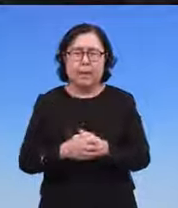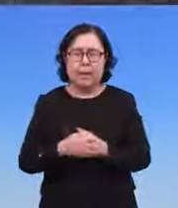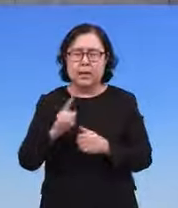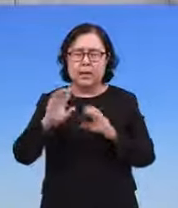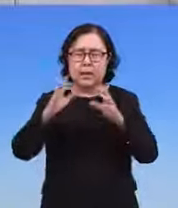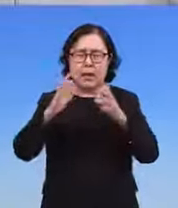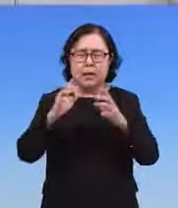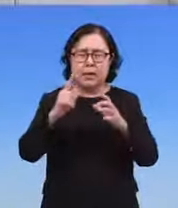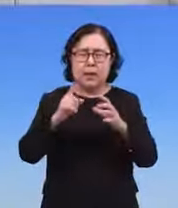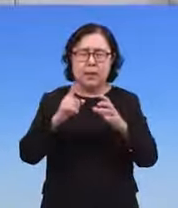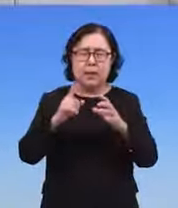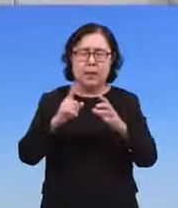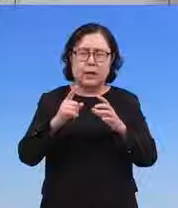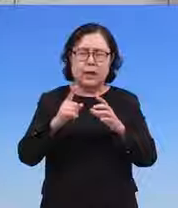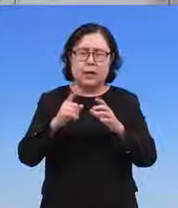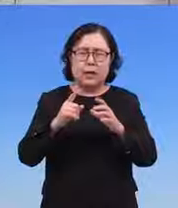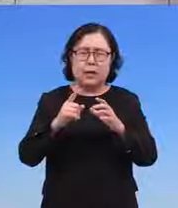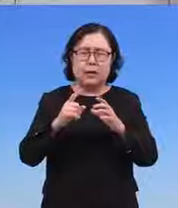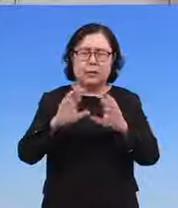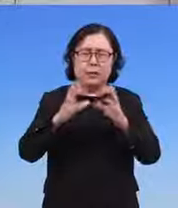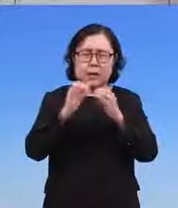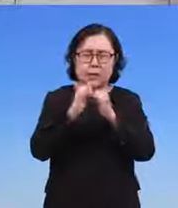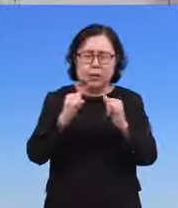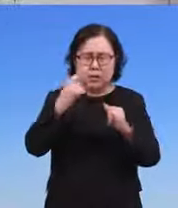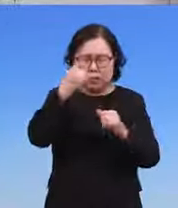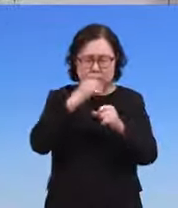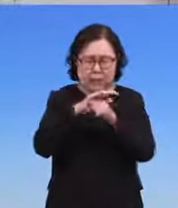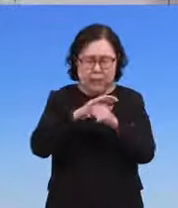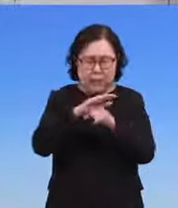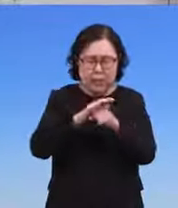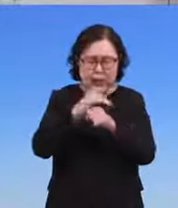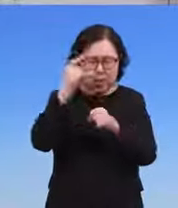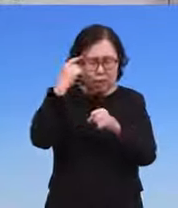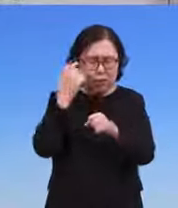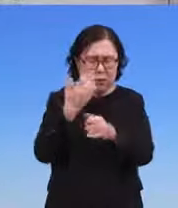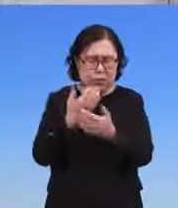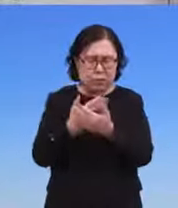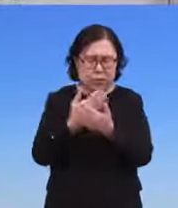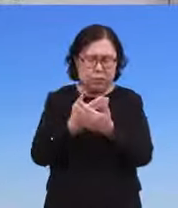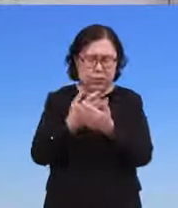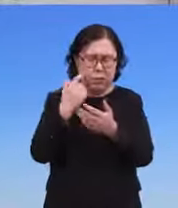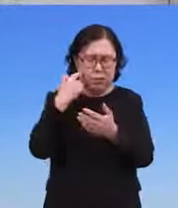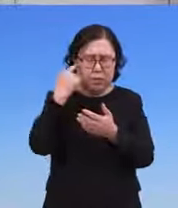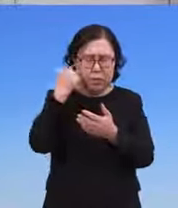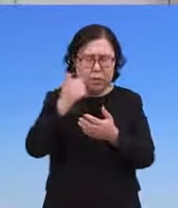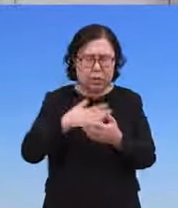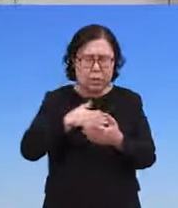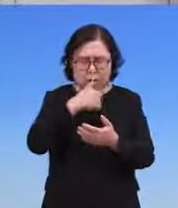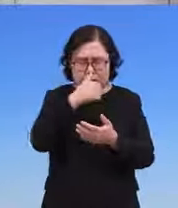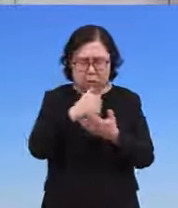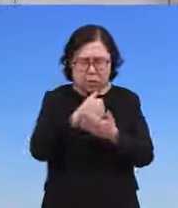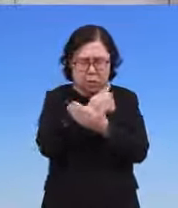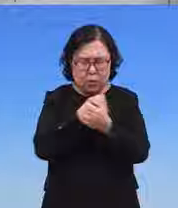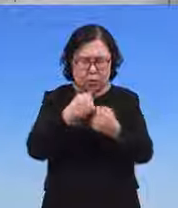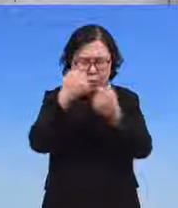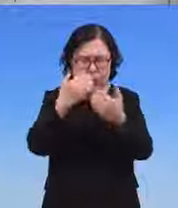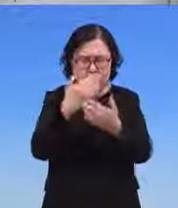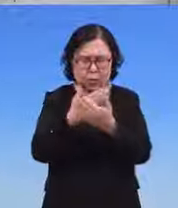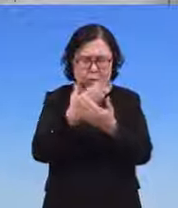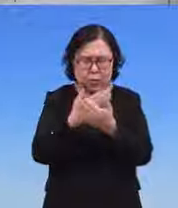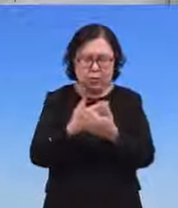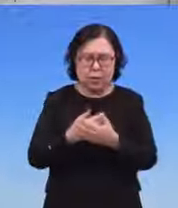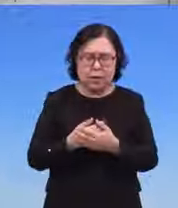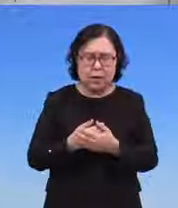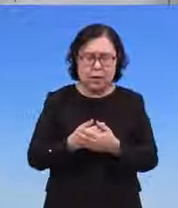하나님 아버지 이 나라와 이 민족을 불쌍히 여겨주시기 원합니다. 다른 그 누구가 아니라 목사인 저의 죄를